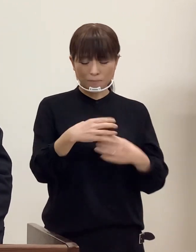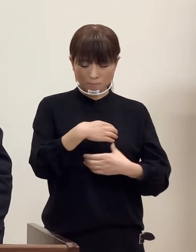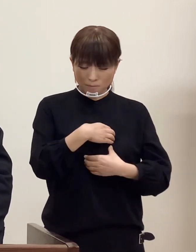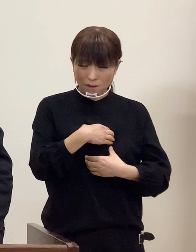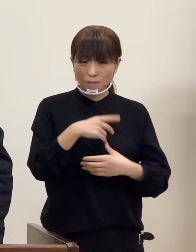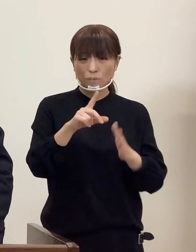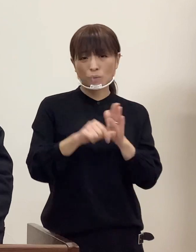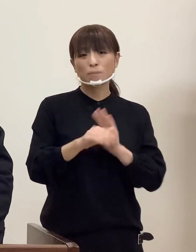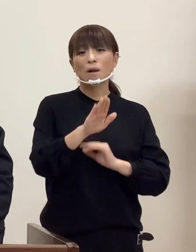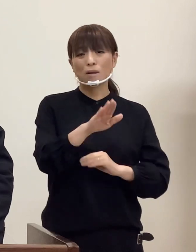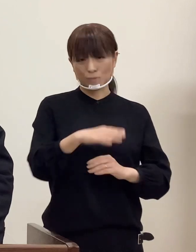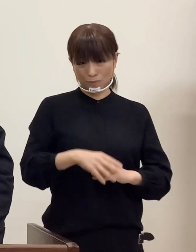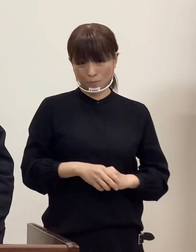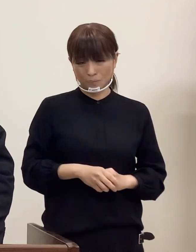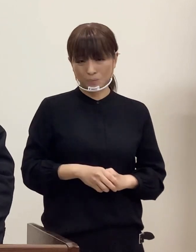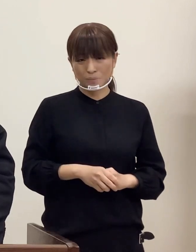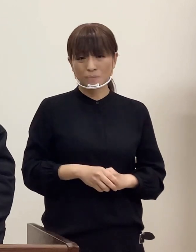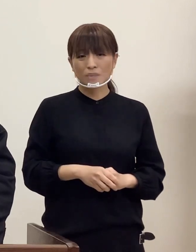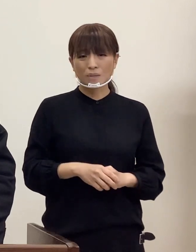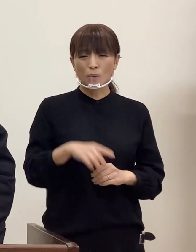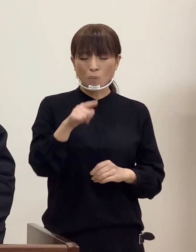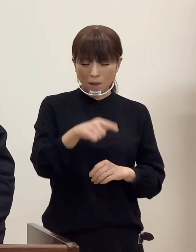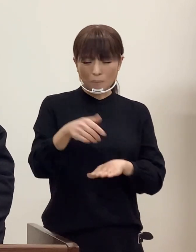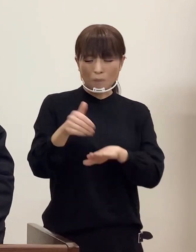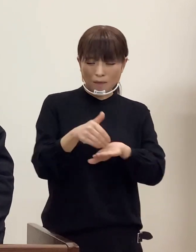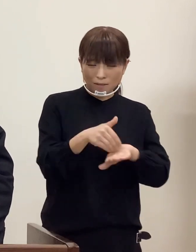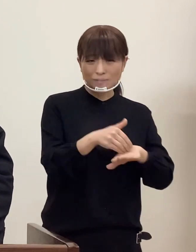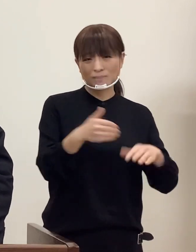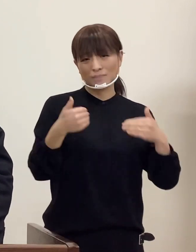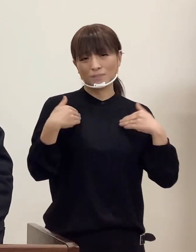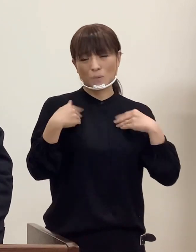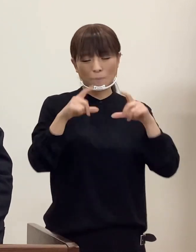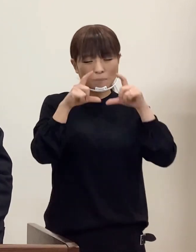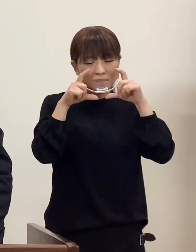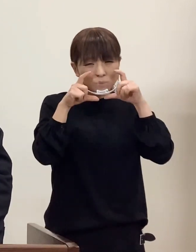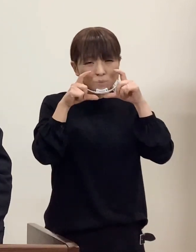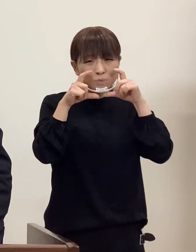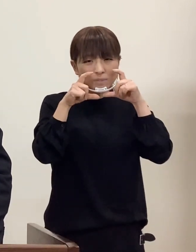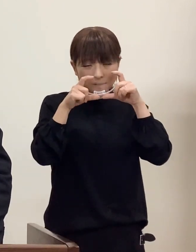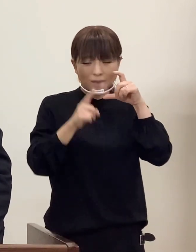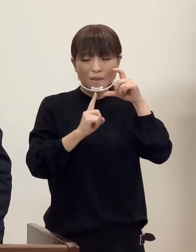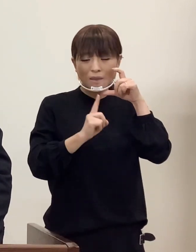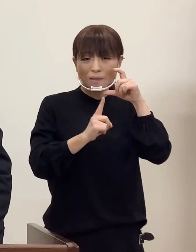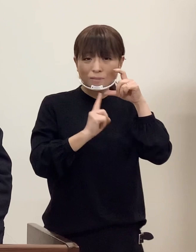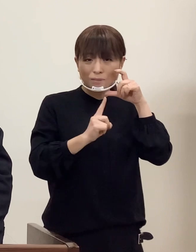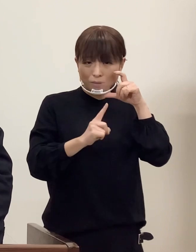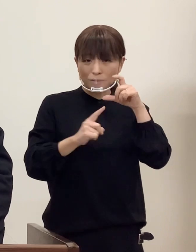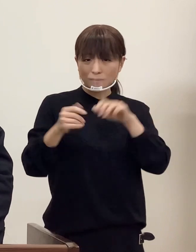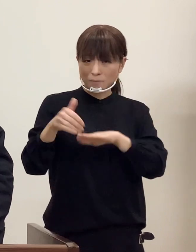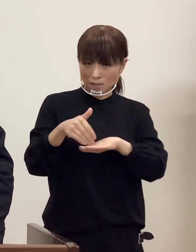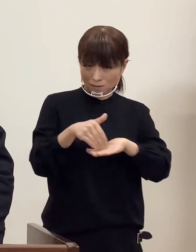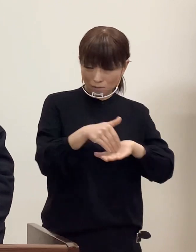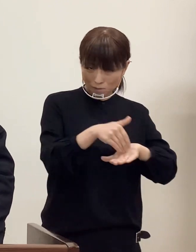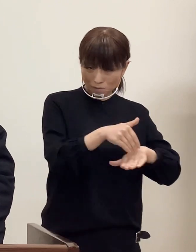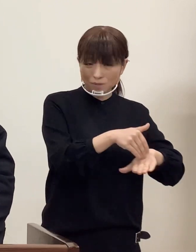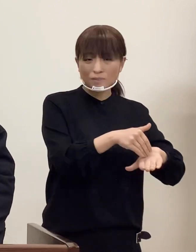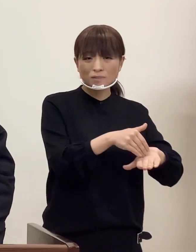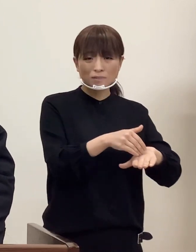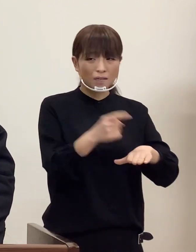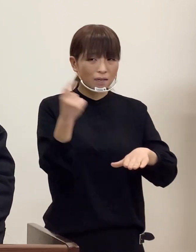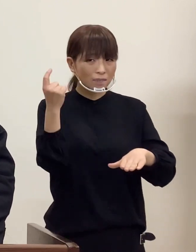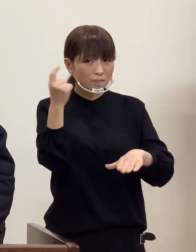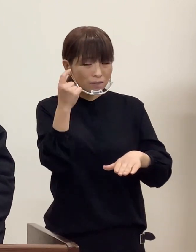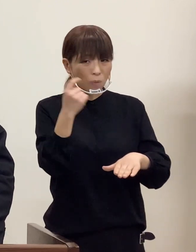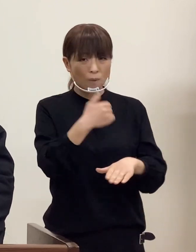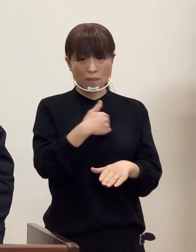安になるときもあります。これはもう練習であります。マスクをしたまま、いかに聞く方に、明確に